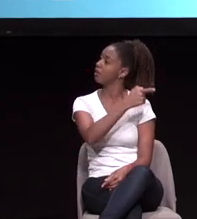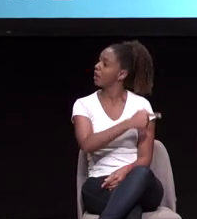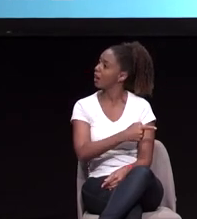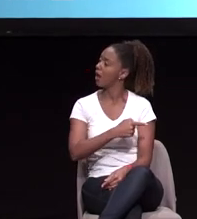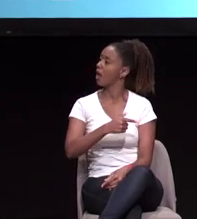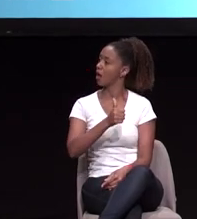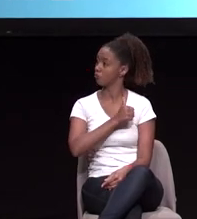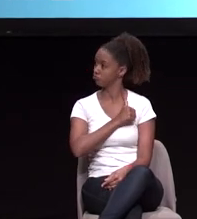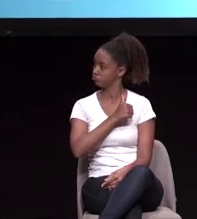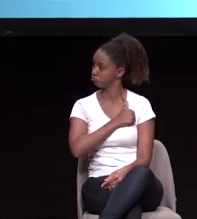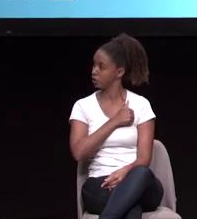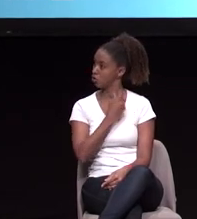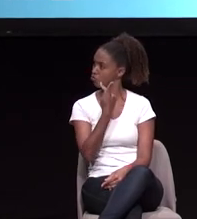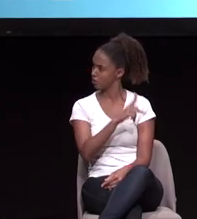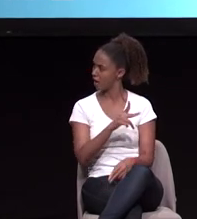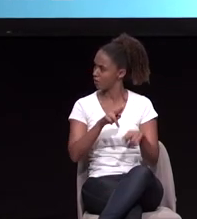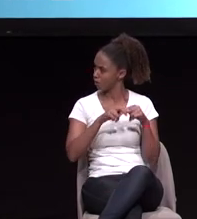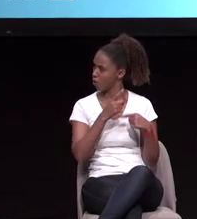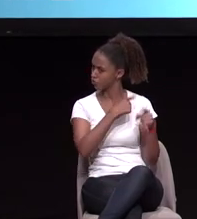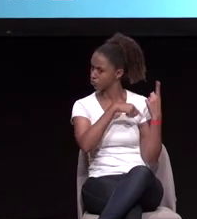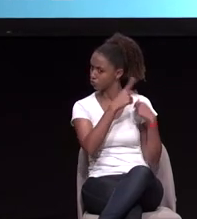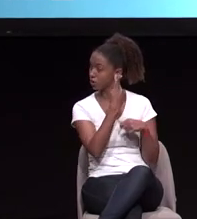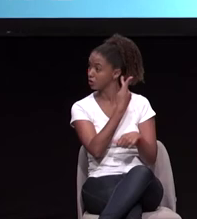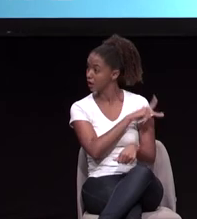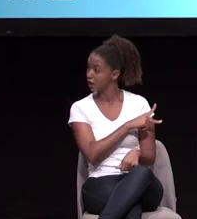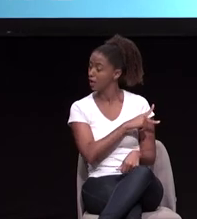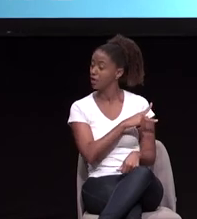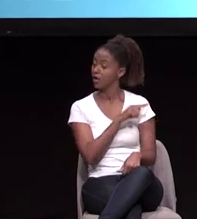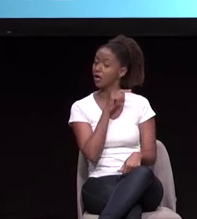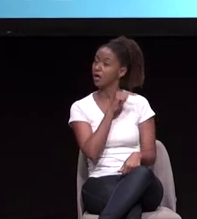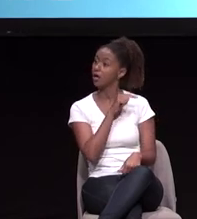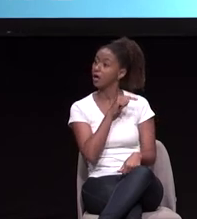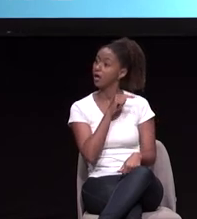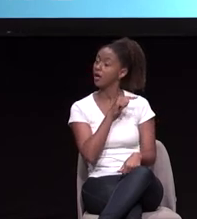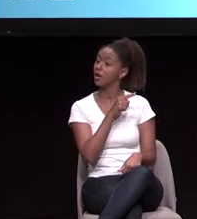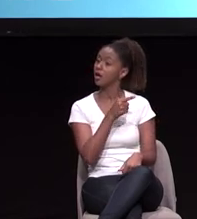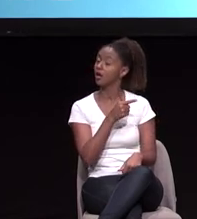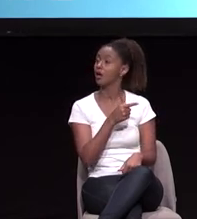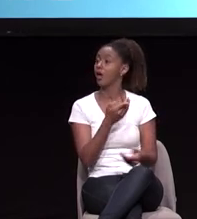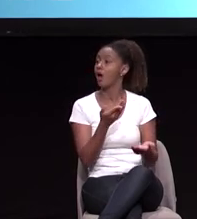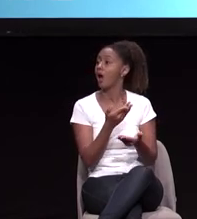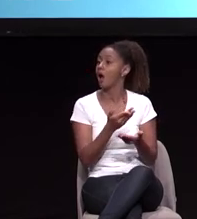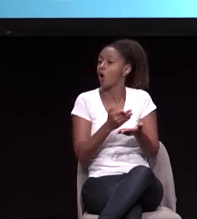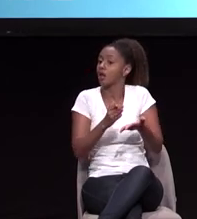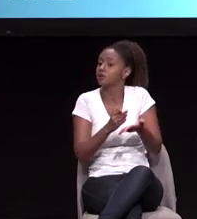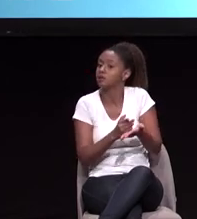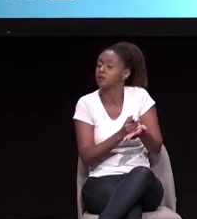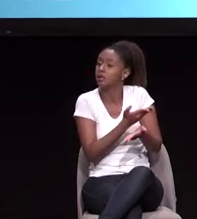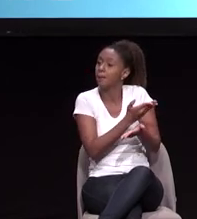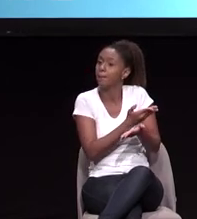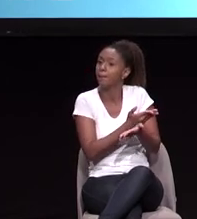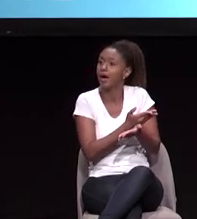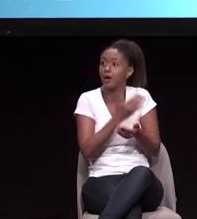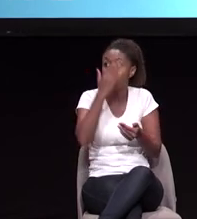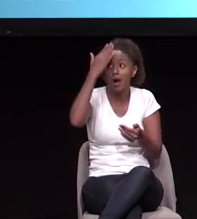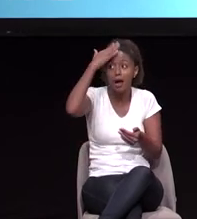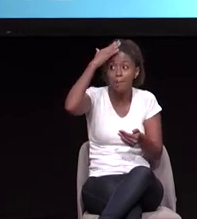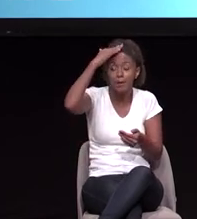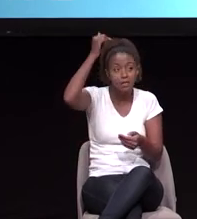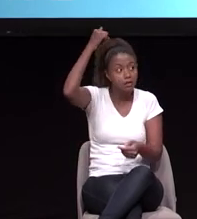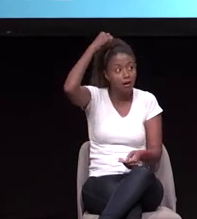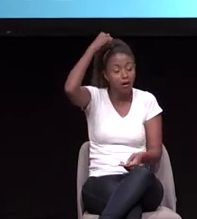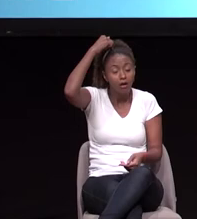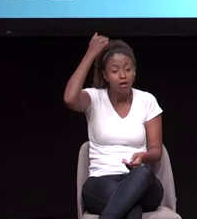origem dele e ele é consagrou aqui a parte de cima da cabeça dele